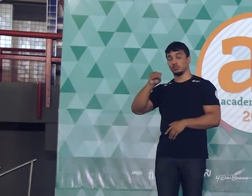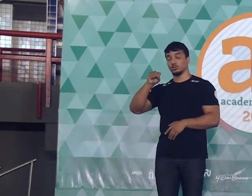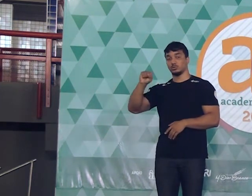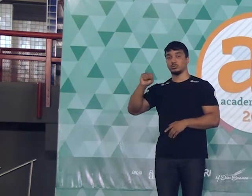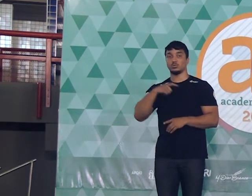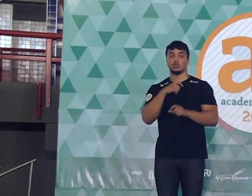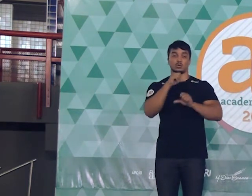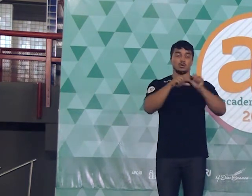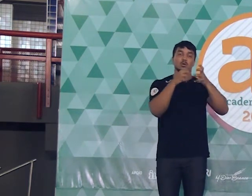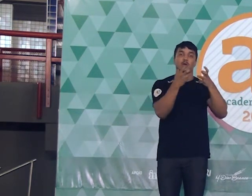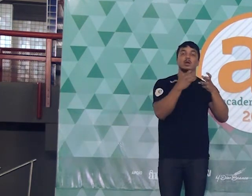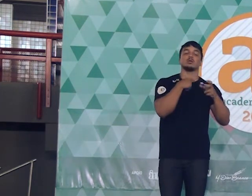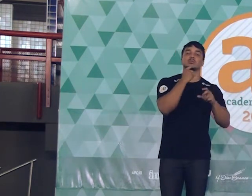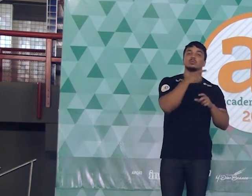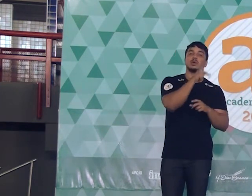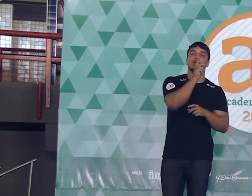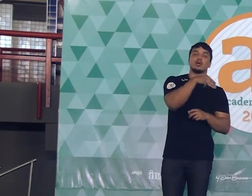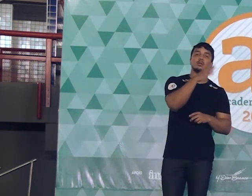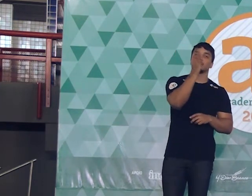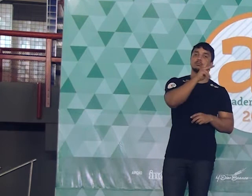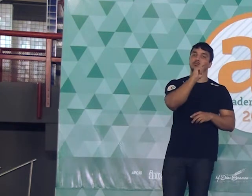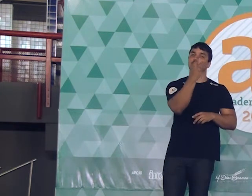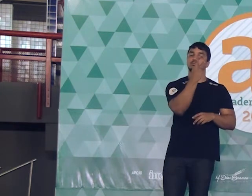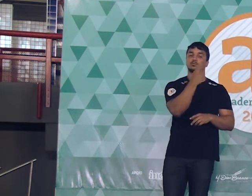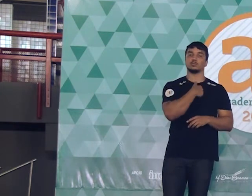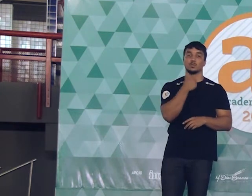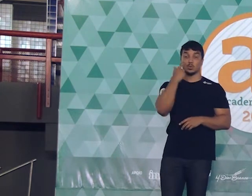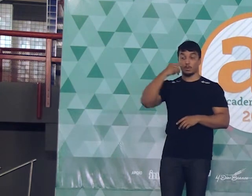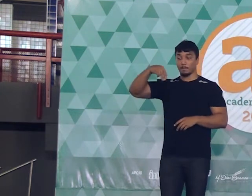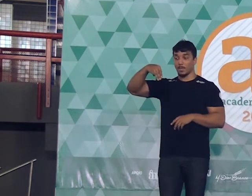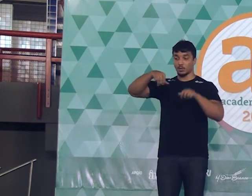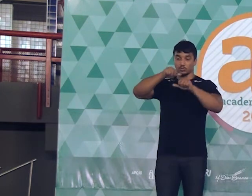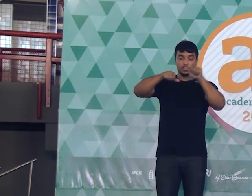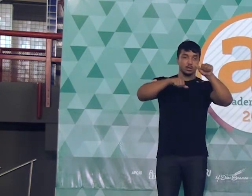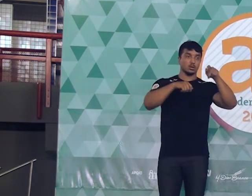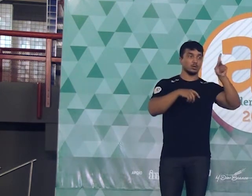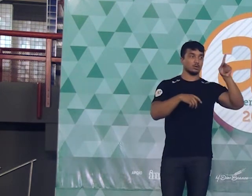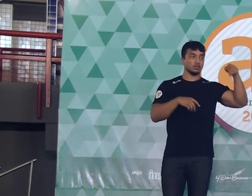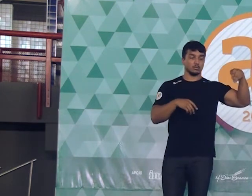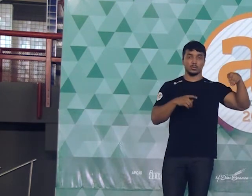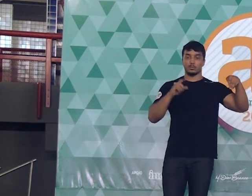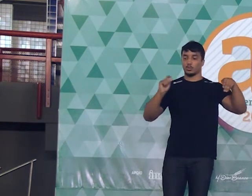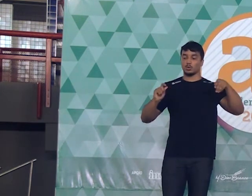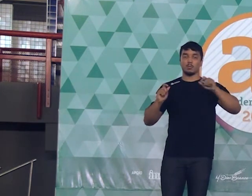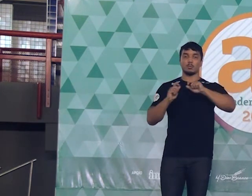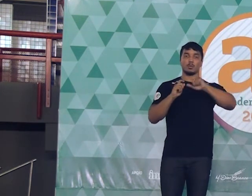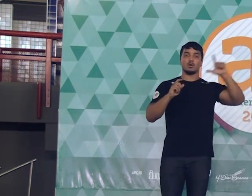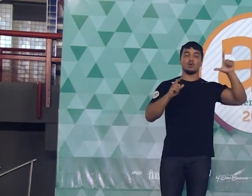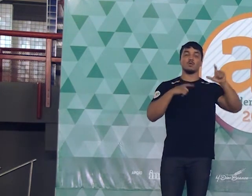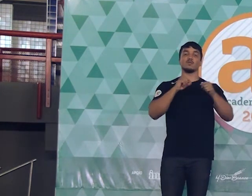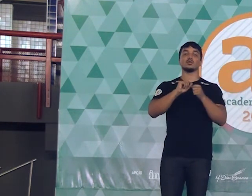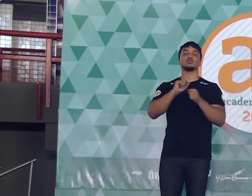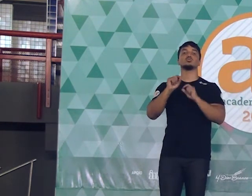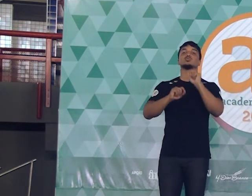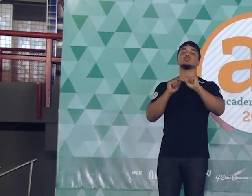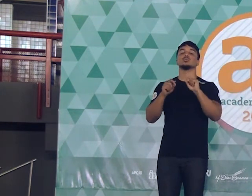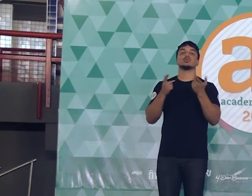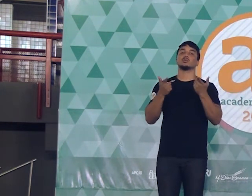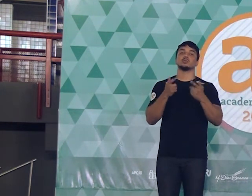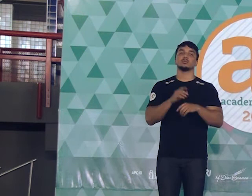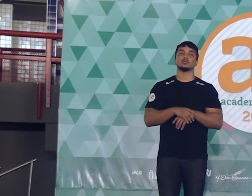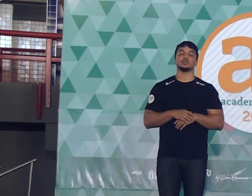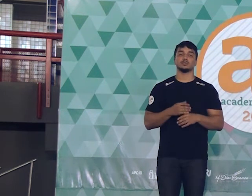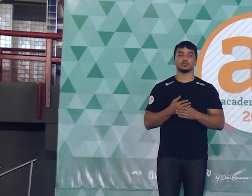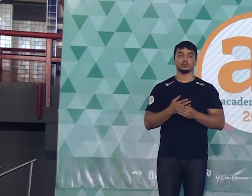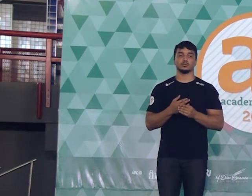a quilômetro por hora, eu estou querendo ir do metro para o quilômetro, eu estou querendo ir do menor para o maior. Como é que eu faço o número menor